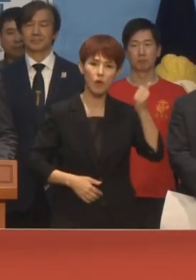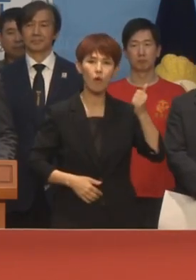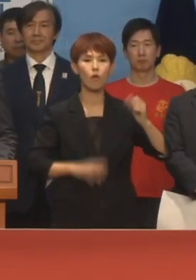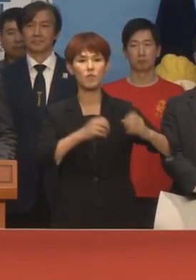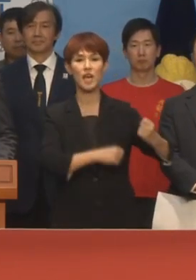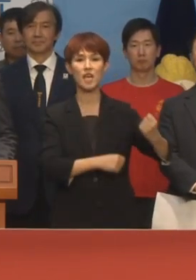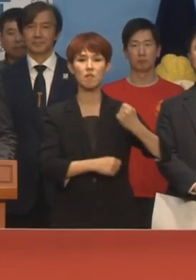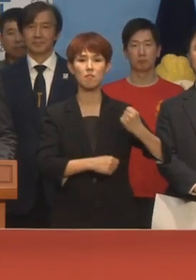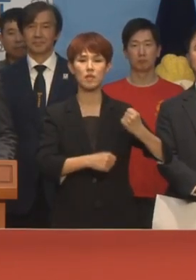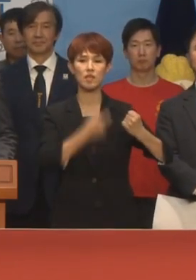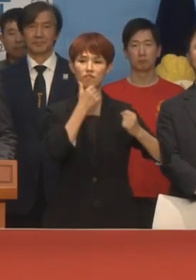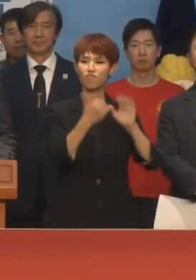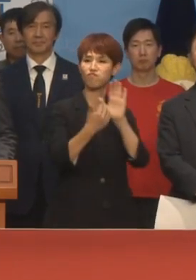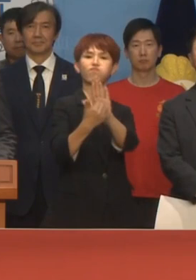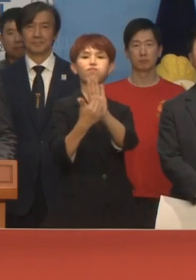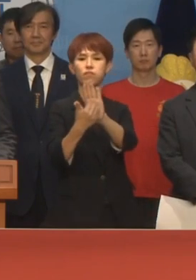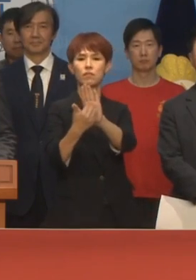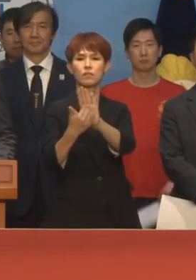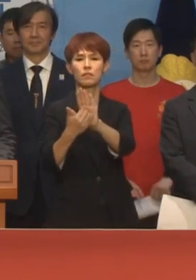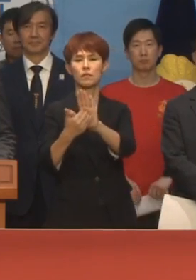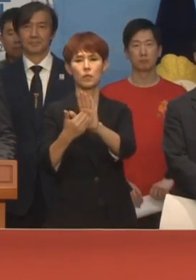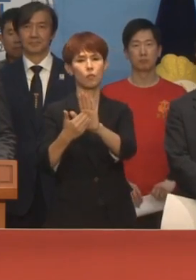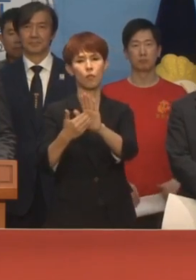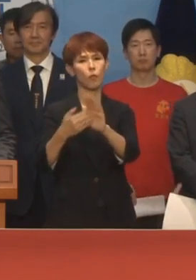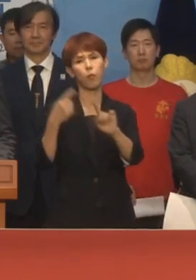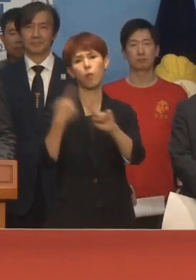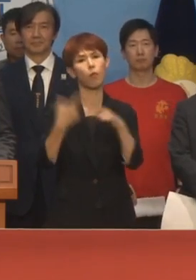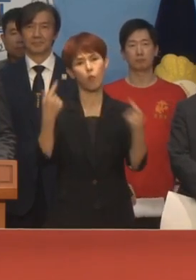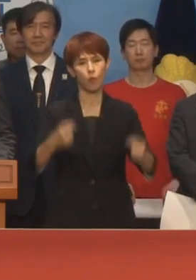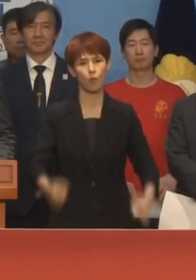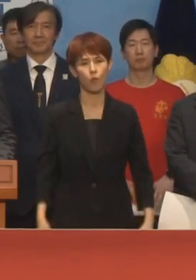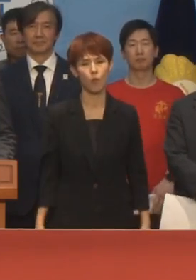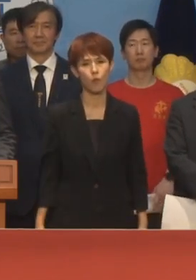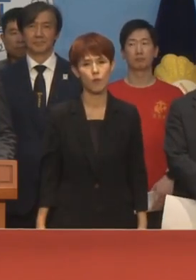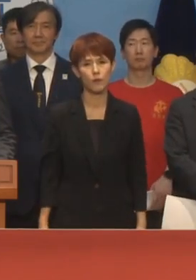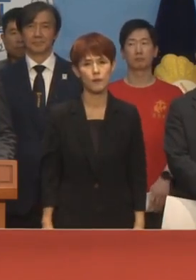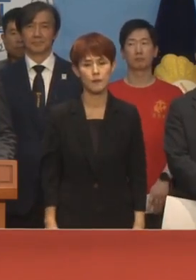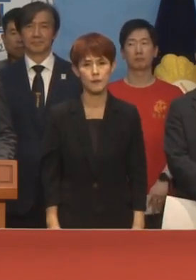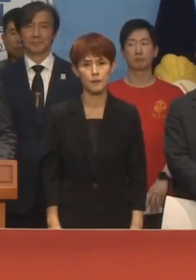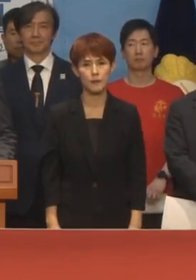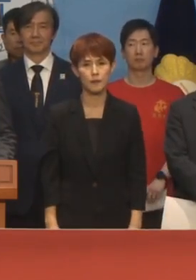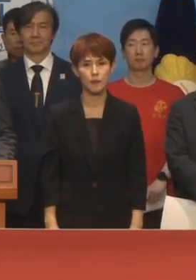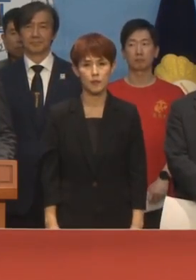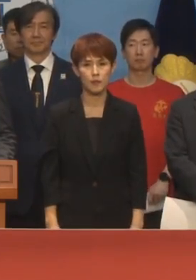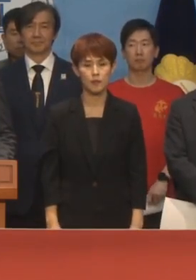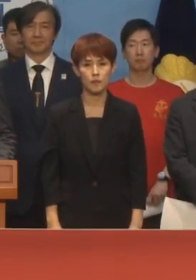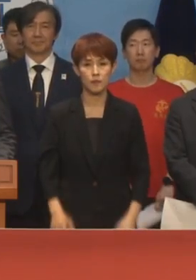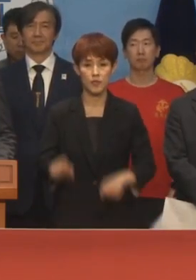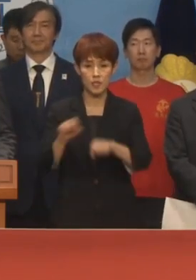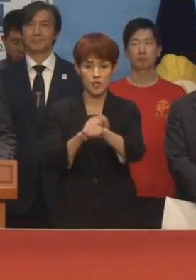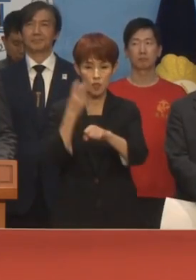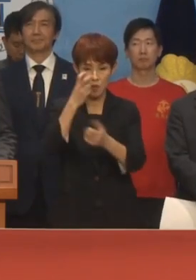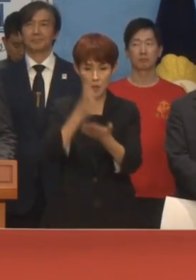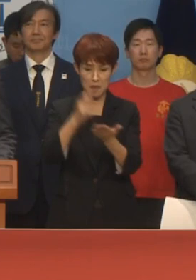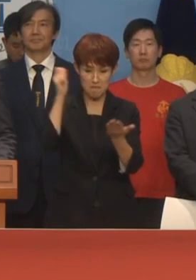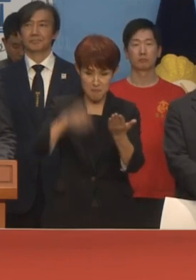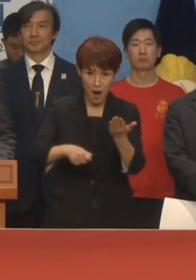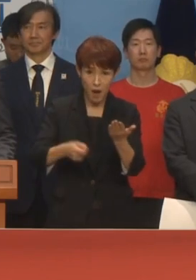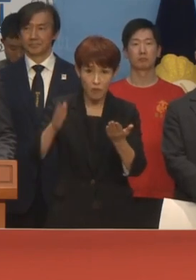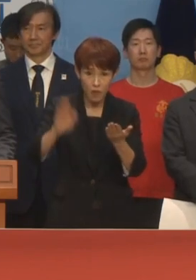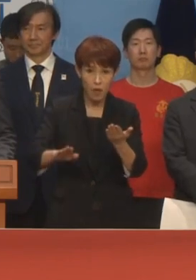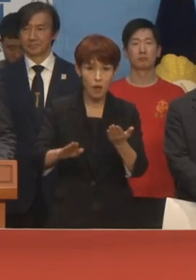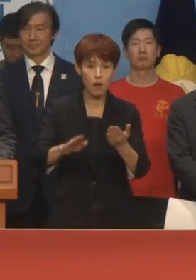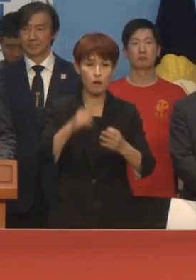국민의힘이 정면으로 반박하고 거스르는 것이라고 생각합니다. 만약 그렇게 된다면 저는